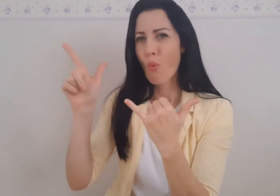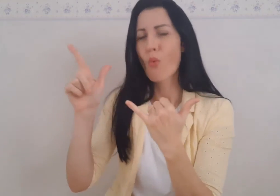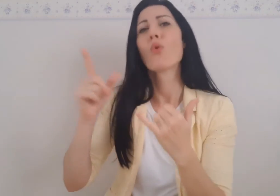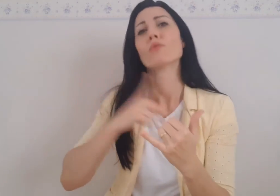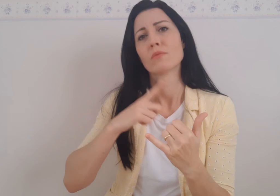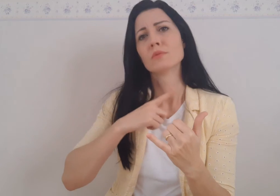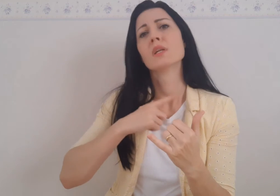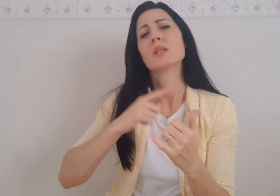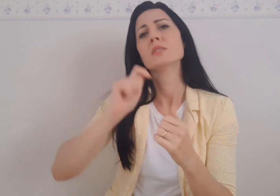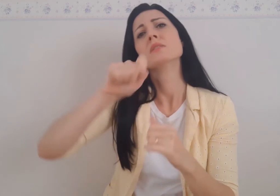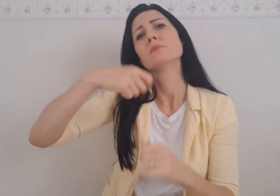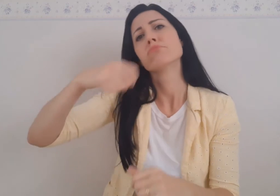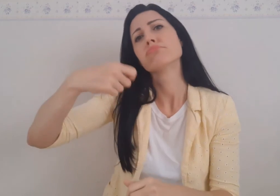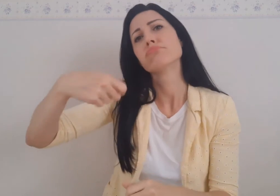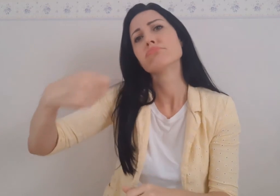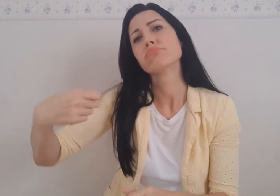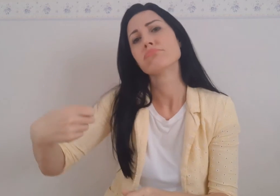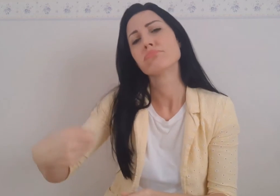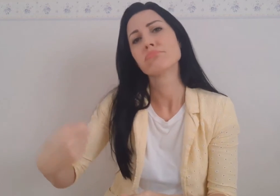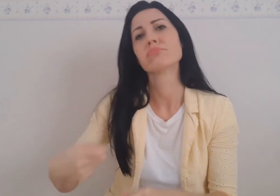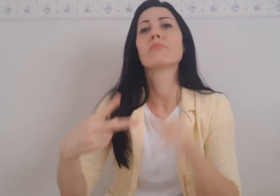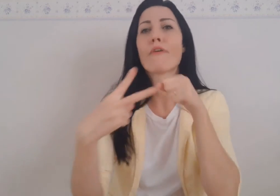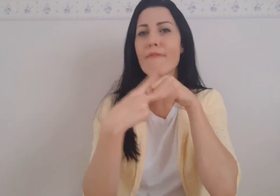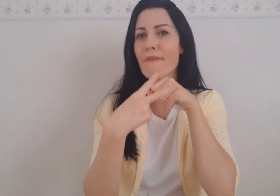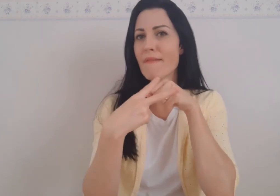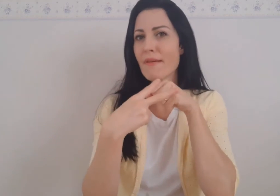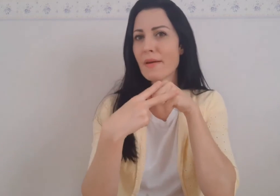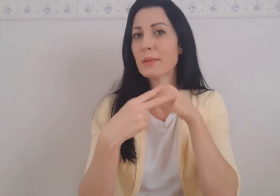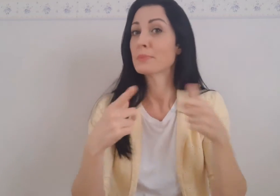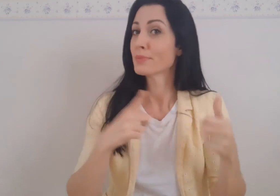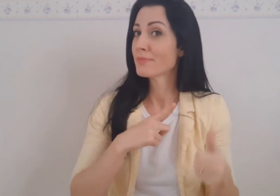um outro canal no YouTube que também tem sinais de verbos.